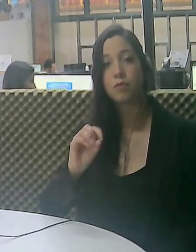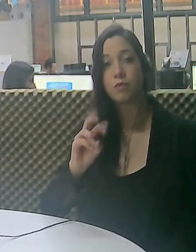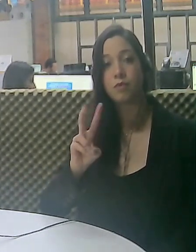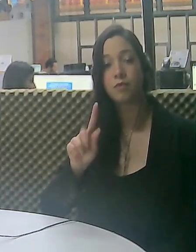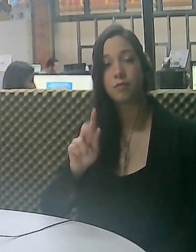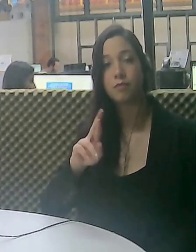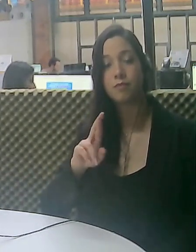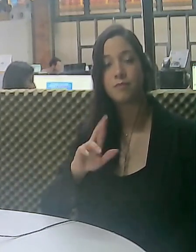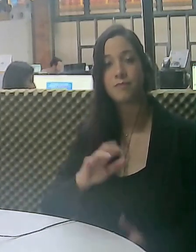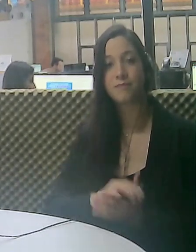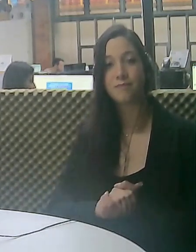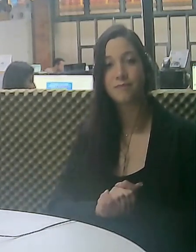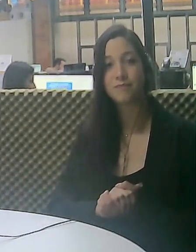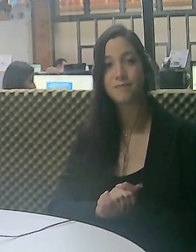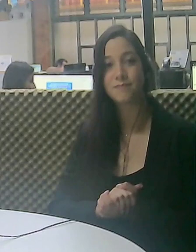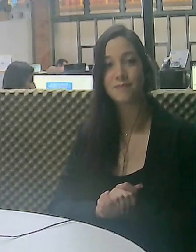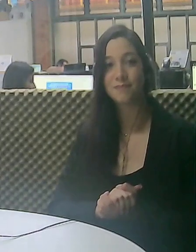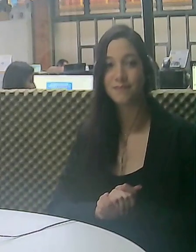cineud.uberlândia.mg.gov.br.